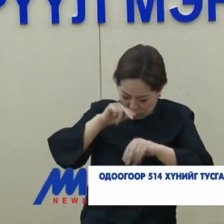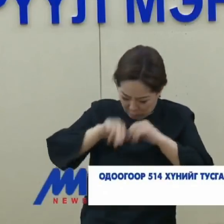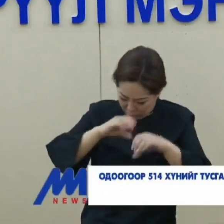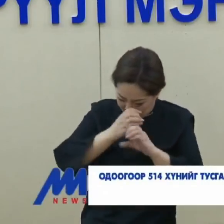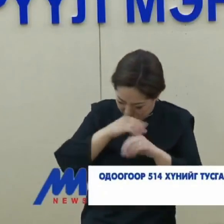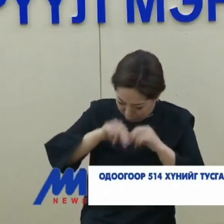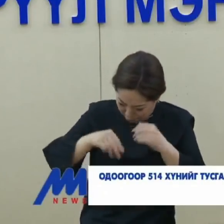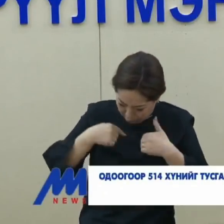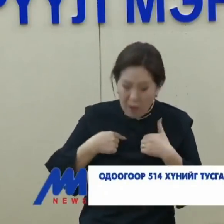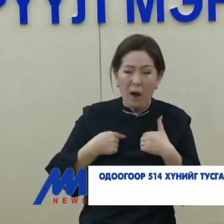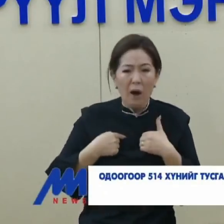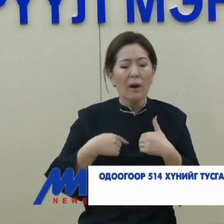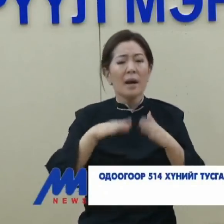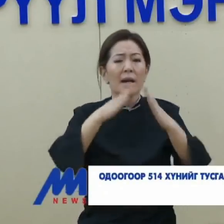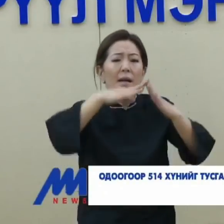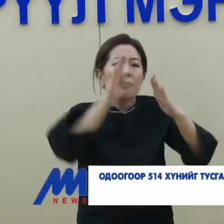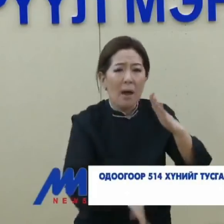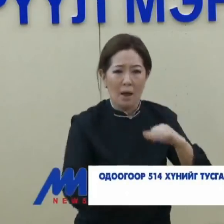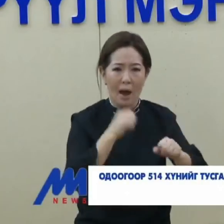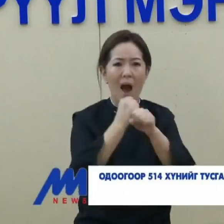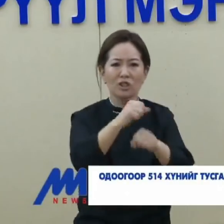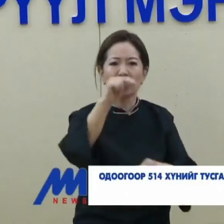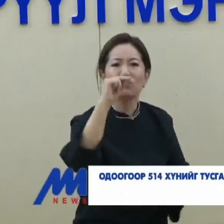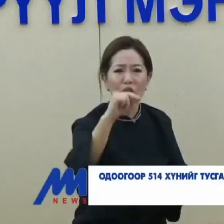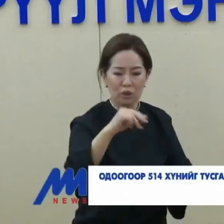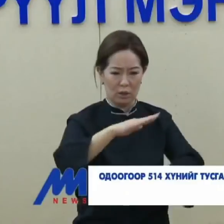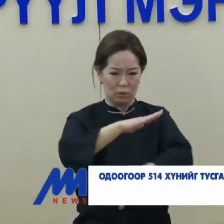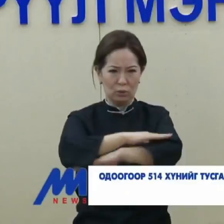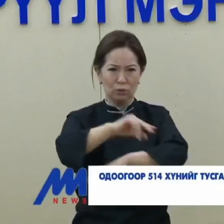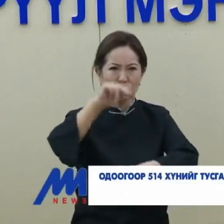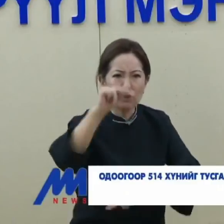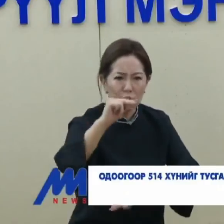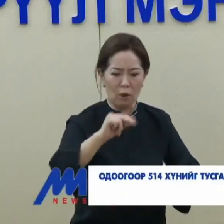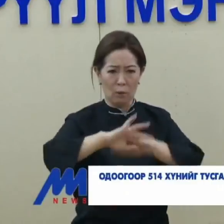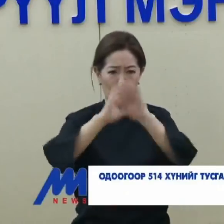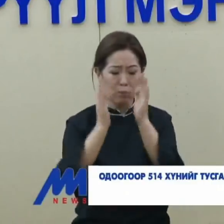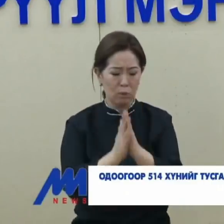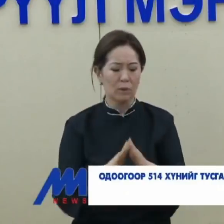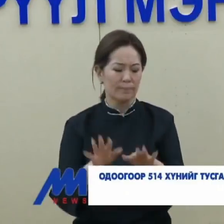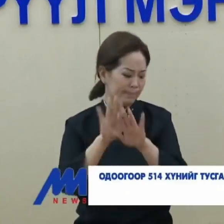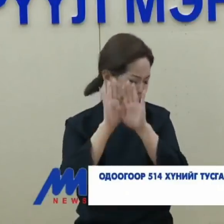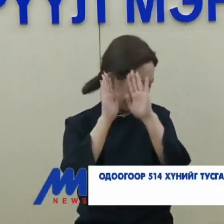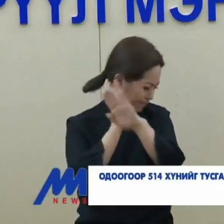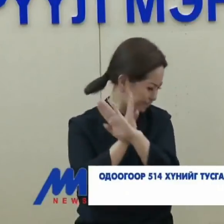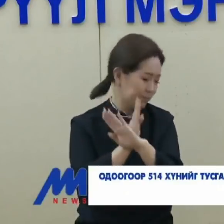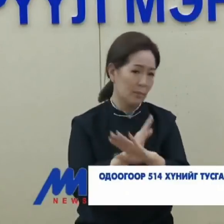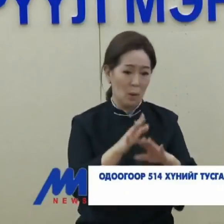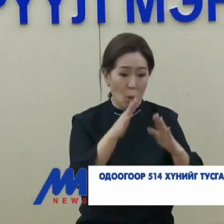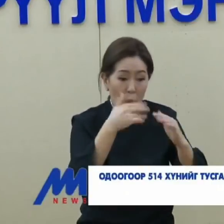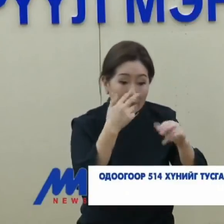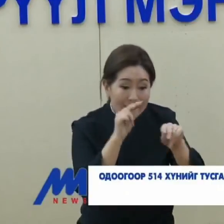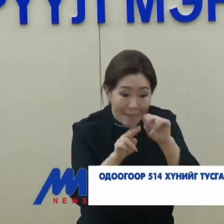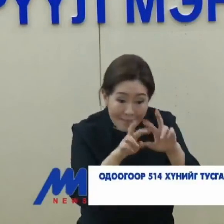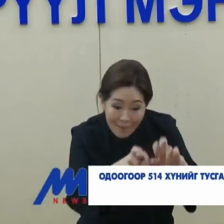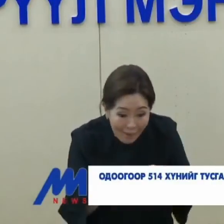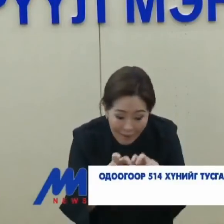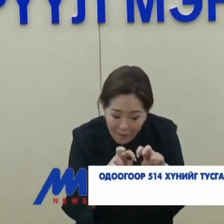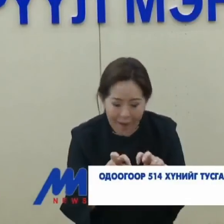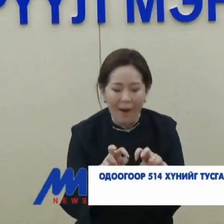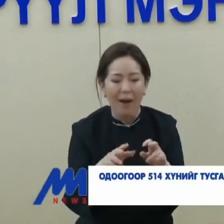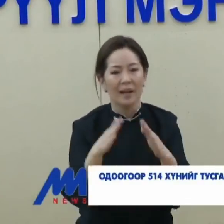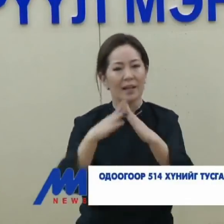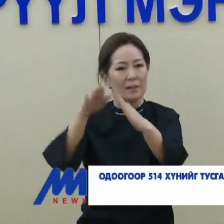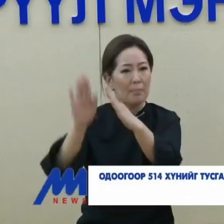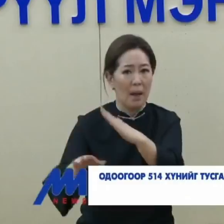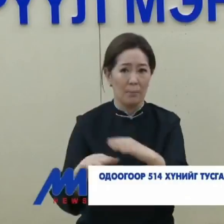хүмүүсийг ажил сургуулиас нь чөлөөлөөд өнөөдрөөс эхлээд цагдаа хүчний байгууллагууд, салбар хоорондын байгууллагууд өглөө улсын онцгой комисс